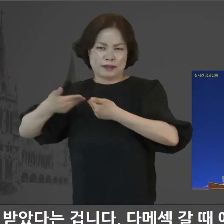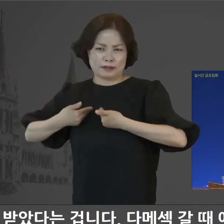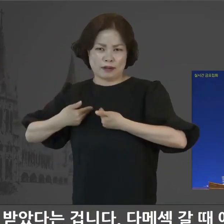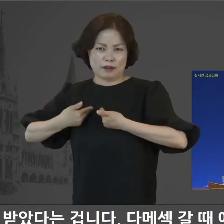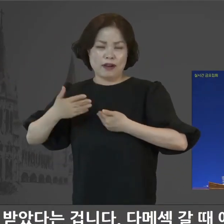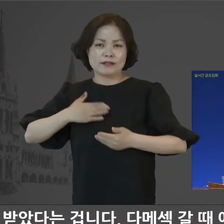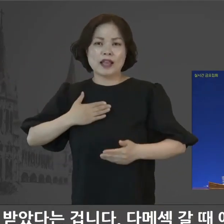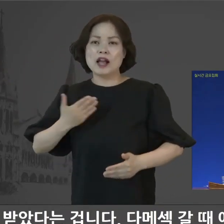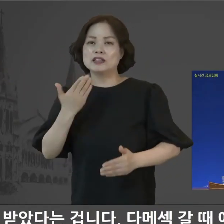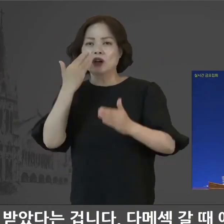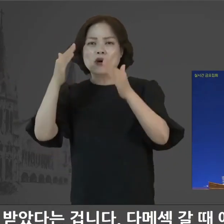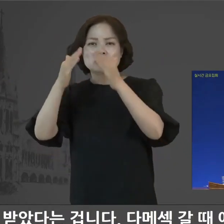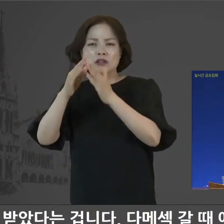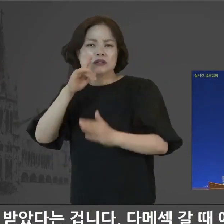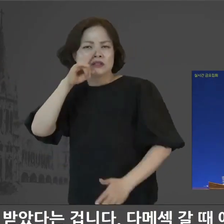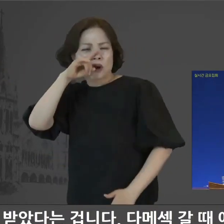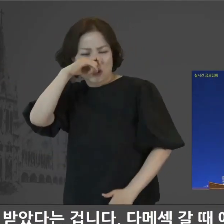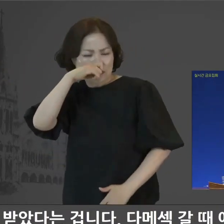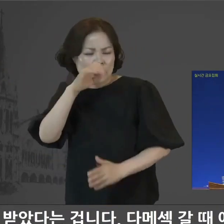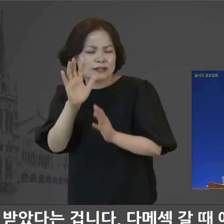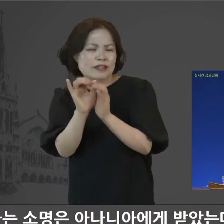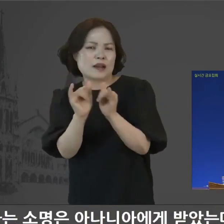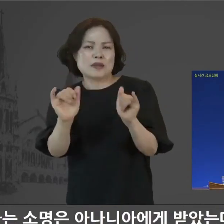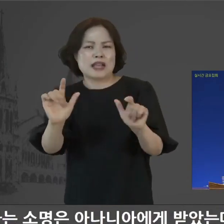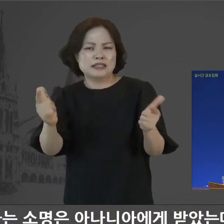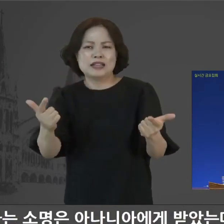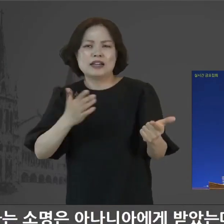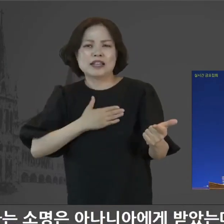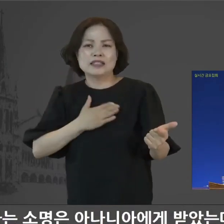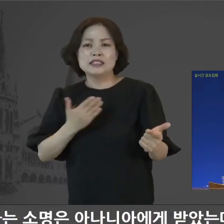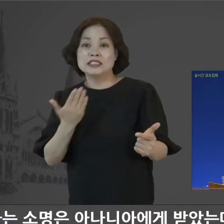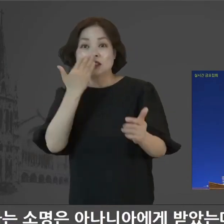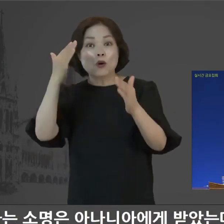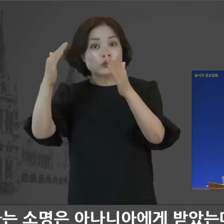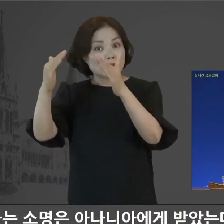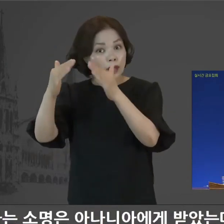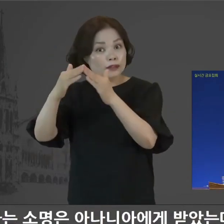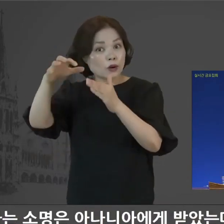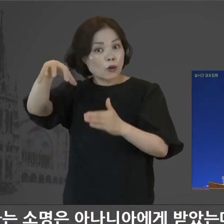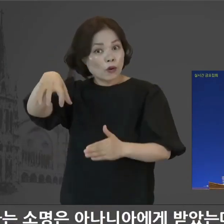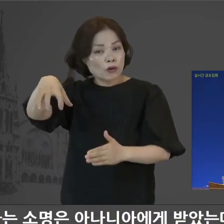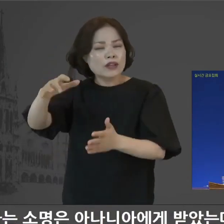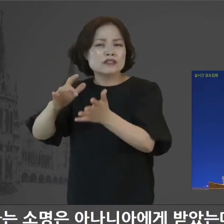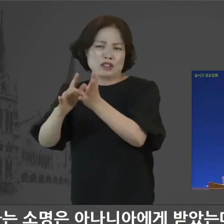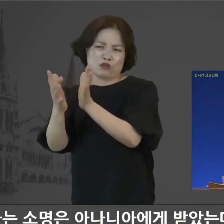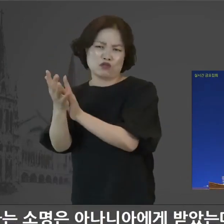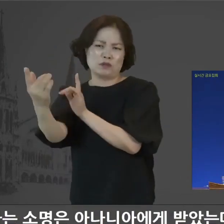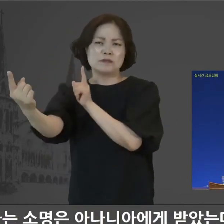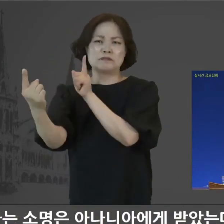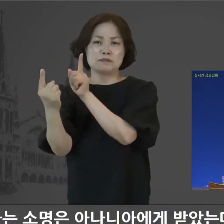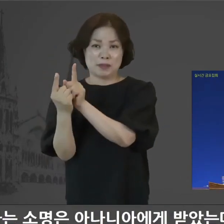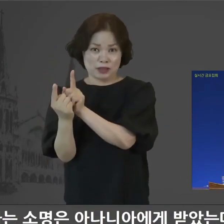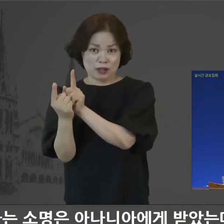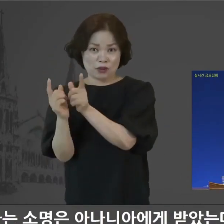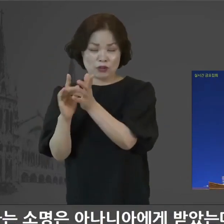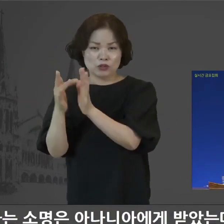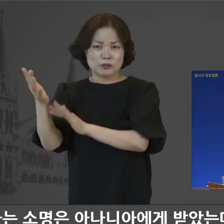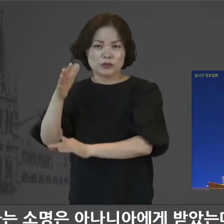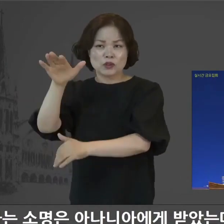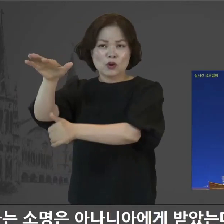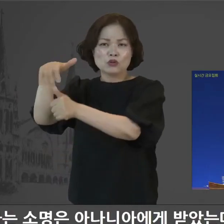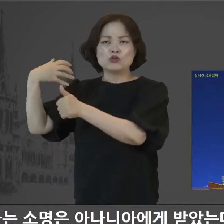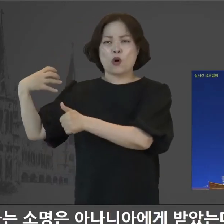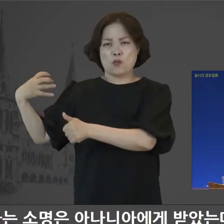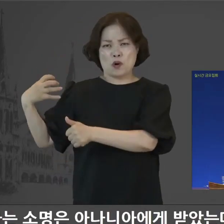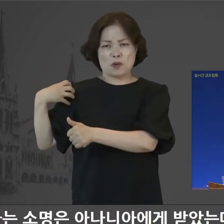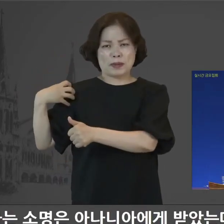내가 성전을 더럽힐 그런 사람이 아니라는 겁니다. 나는 성전에서 예수님을 만났고 예수님으로부터 내가 소명을